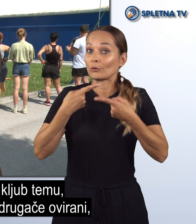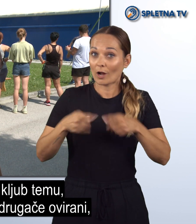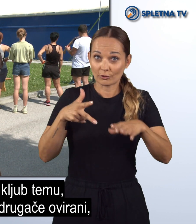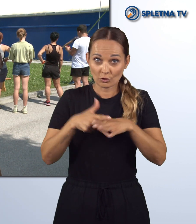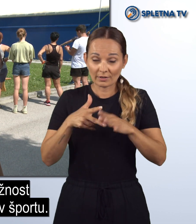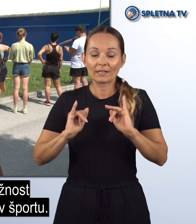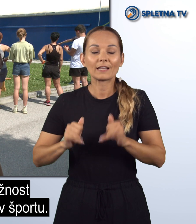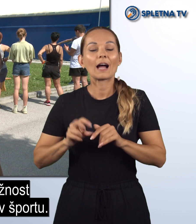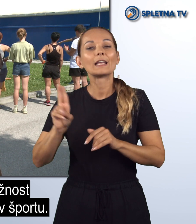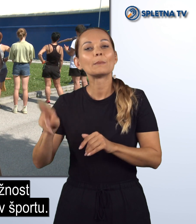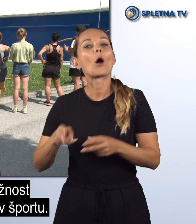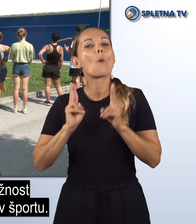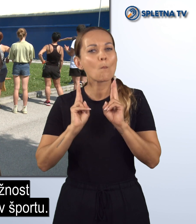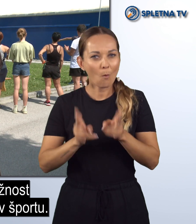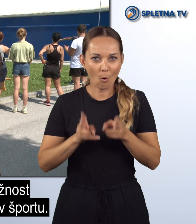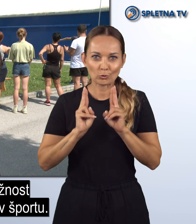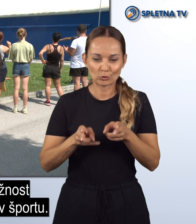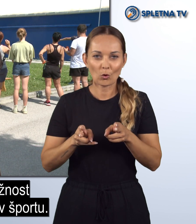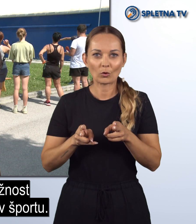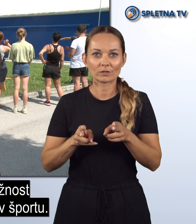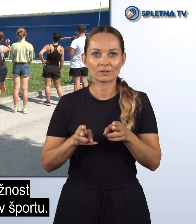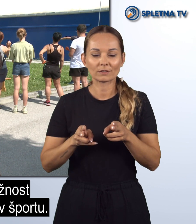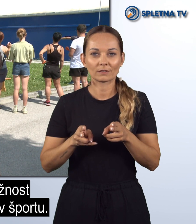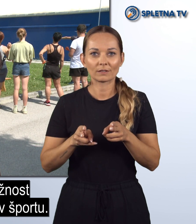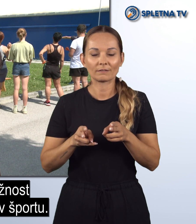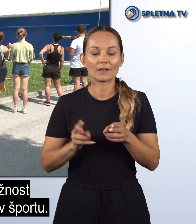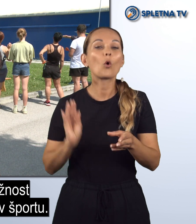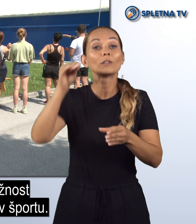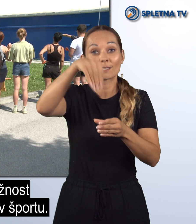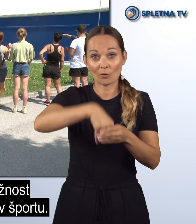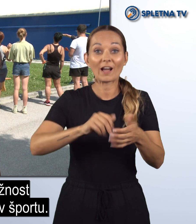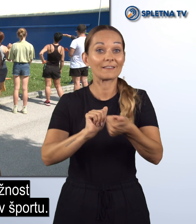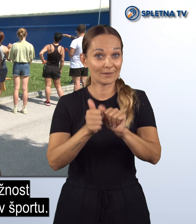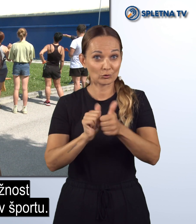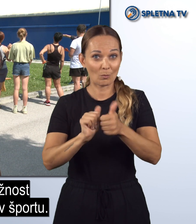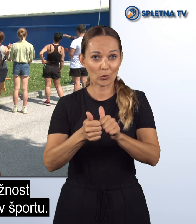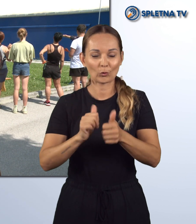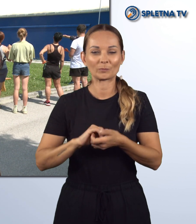drugače ovirani, da imajo možnosti se udejstvovati v športu.